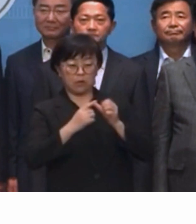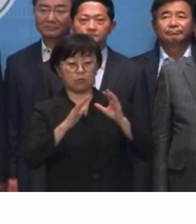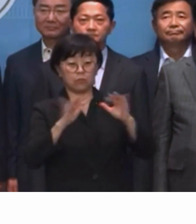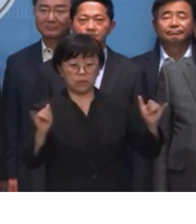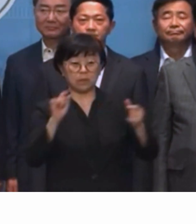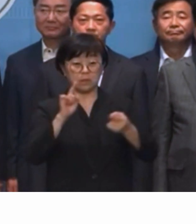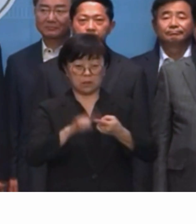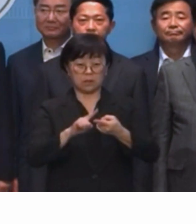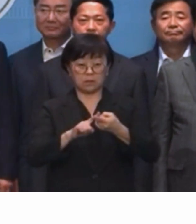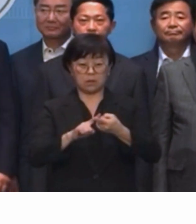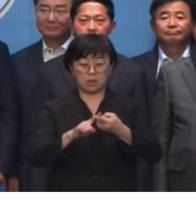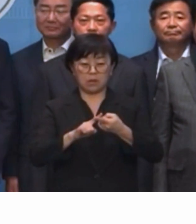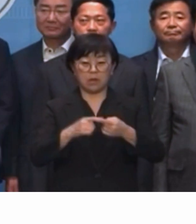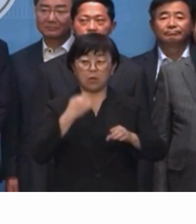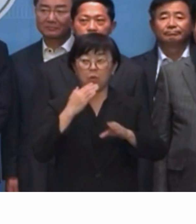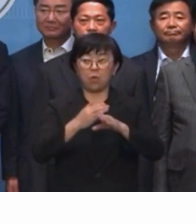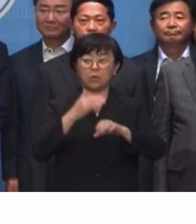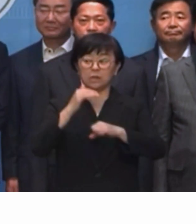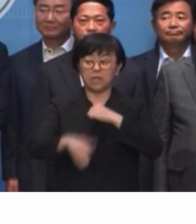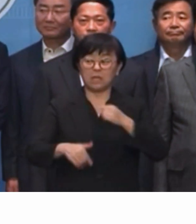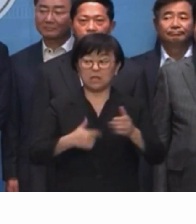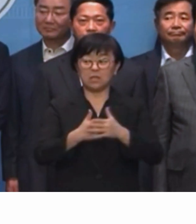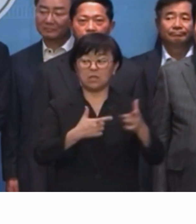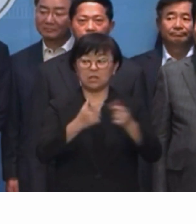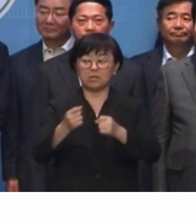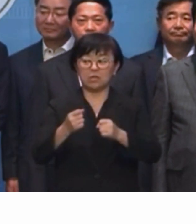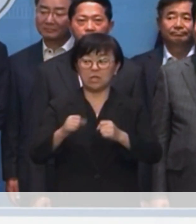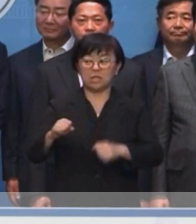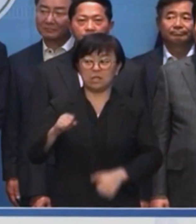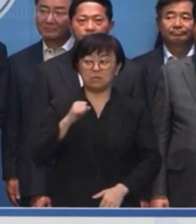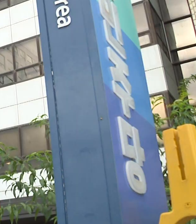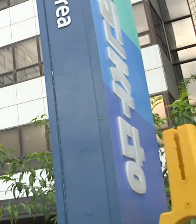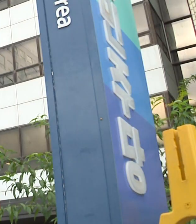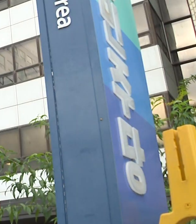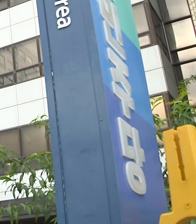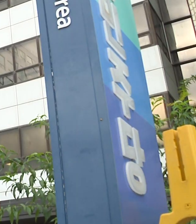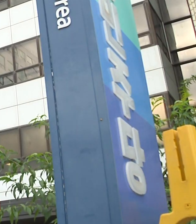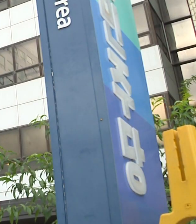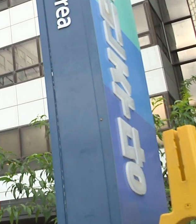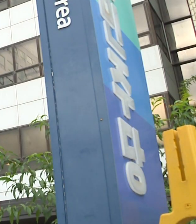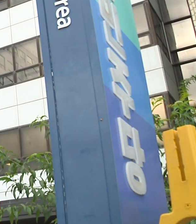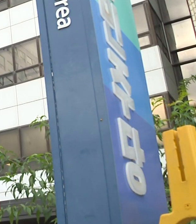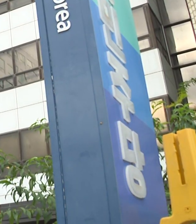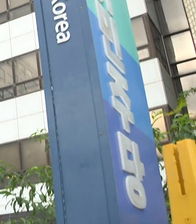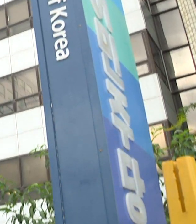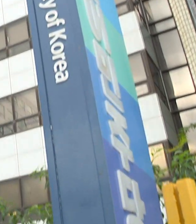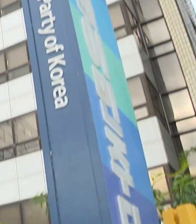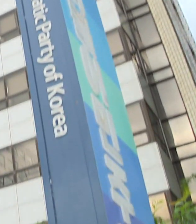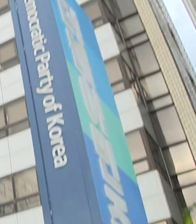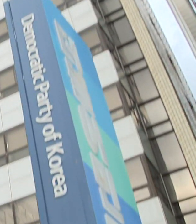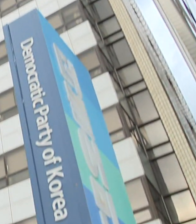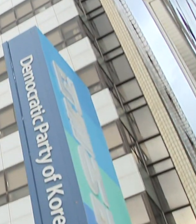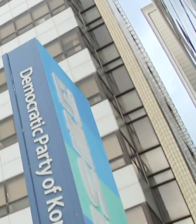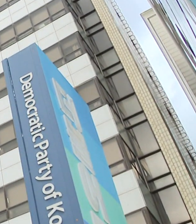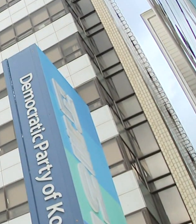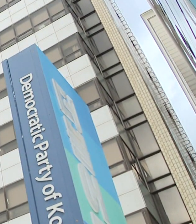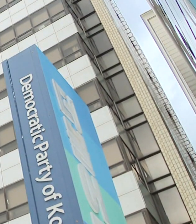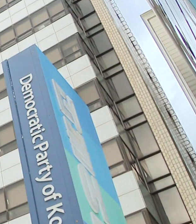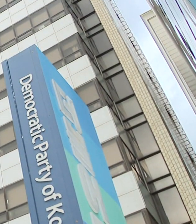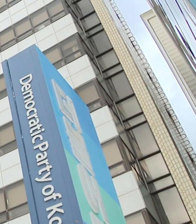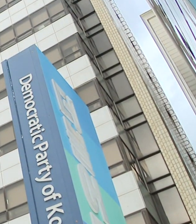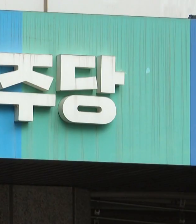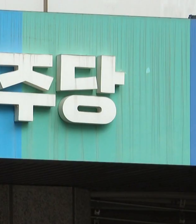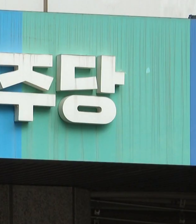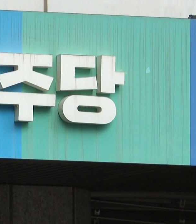국민들을 공산 전체주의 세력으로 매도하고 있다 장 소속 기초자치 단체장 가운데